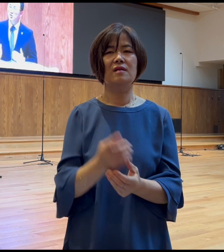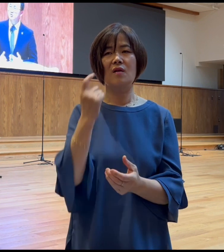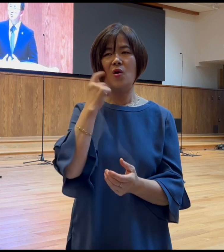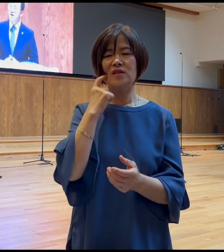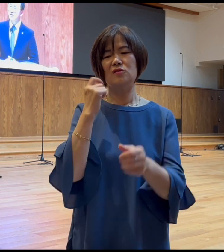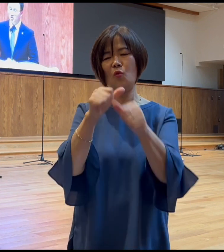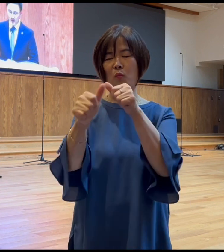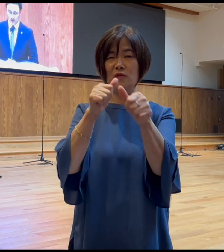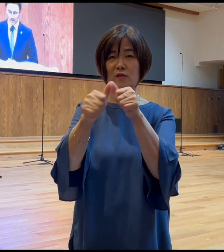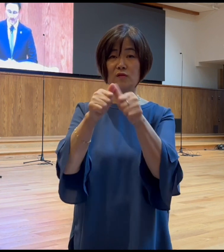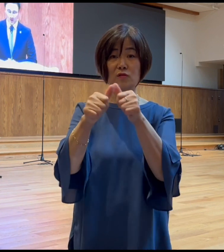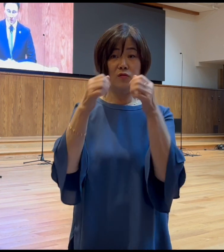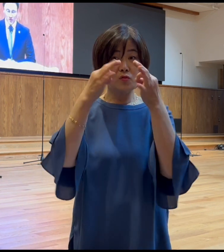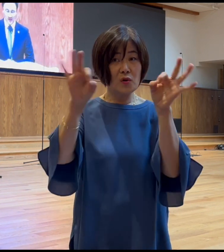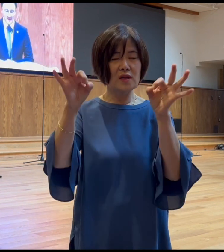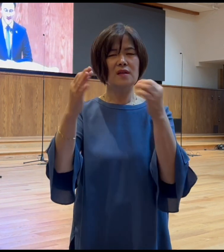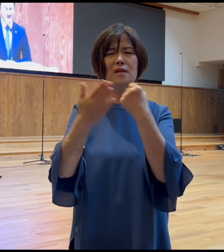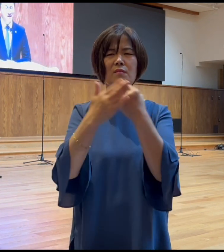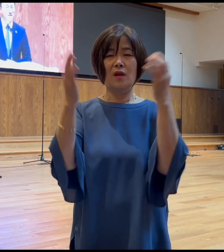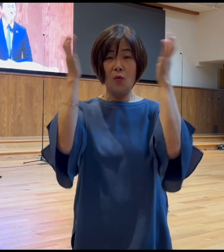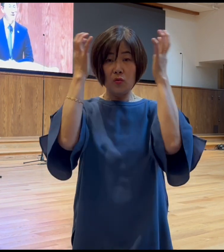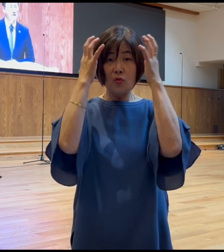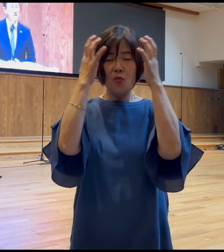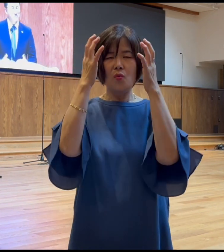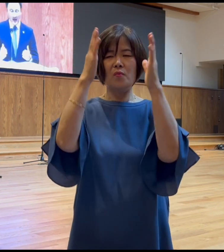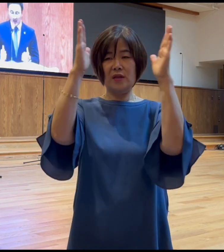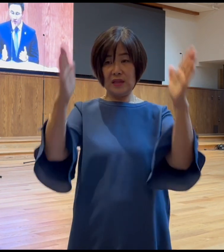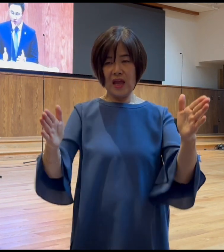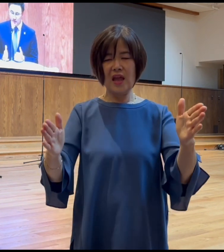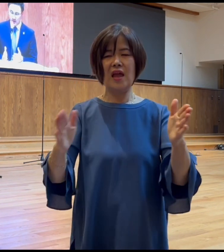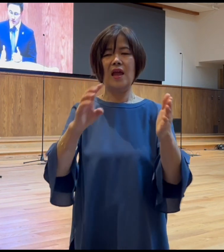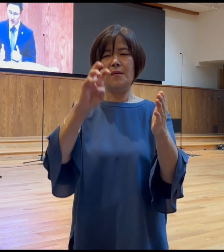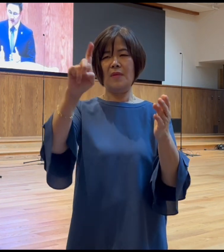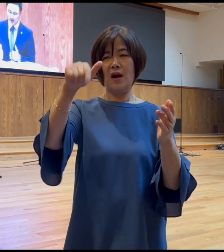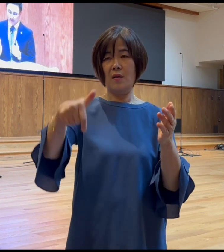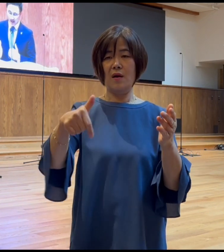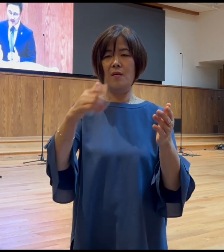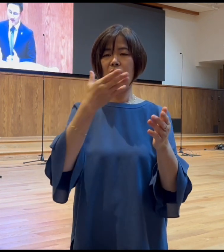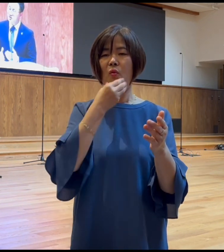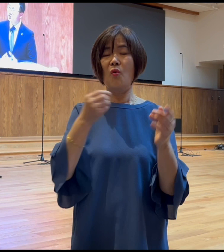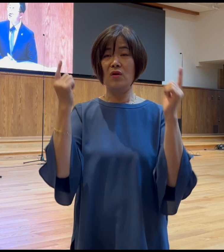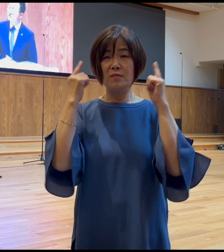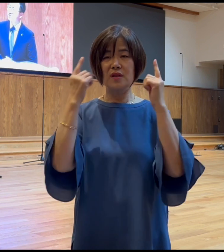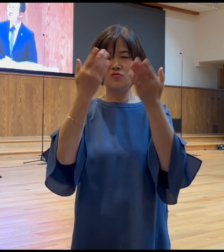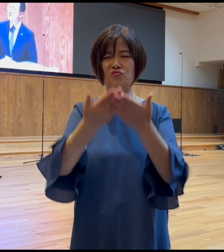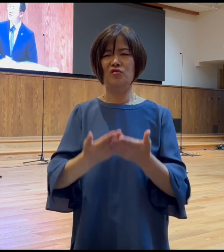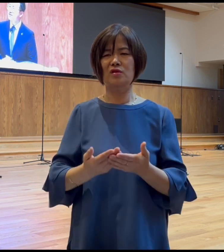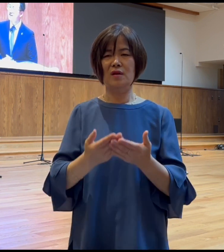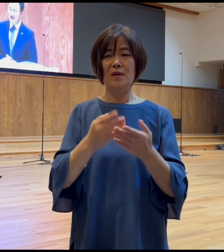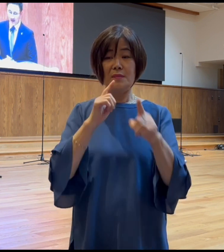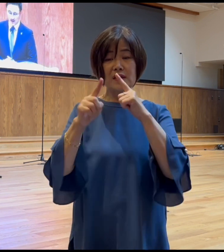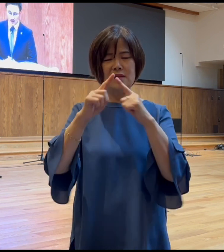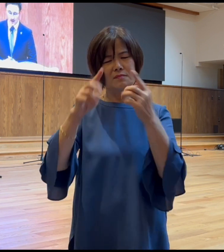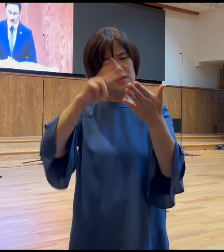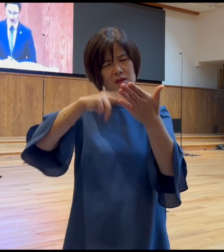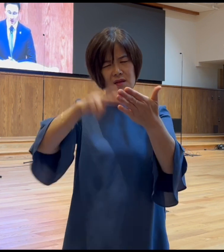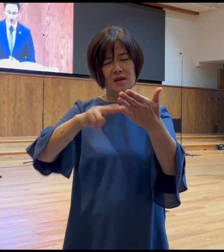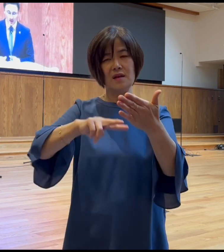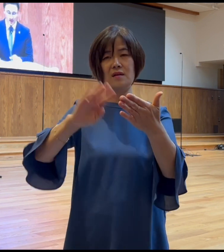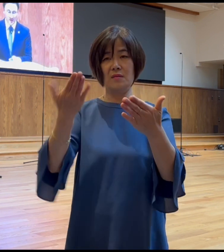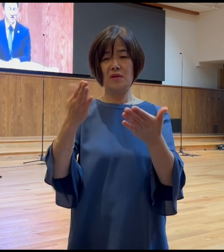거짓 소문과 소리로 고통받는 시기에 이 마가복음이 주는 말씀의 소리를 들으면서